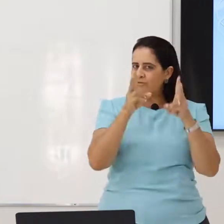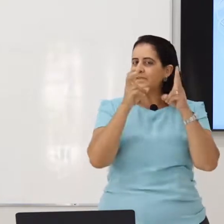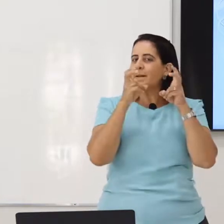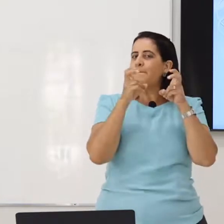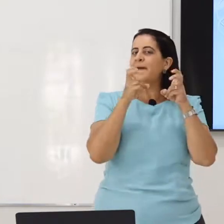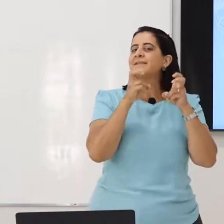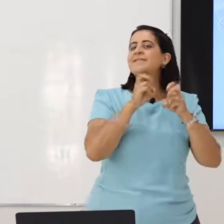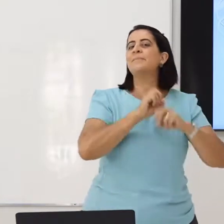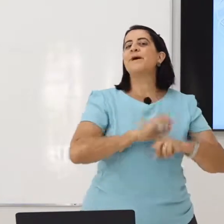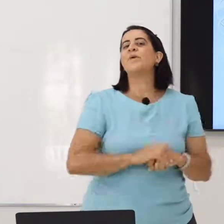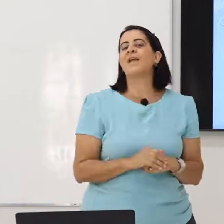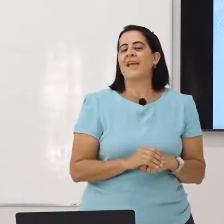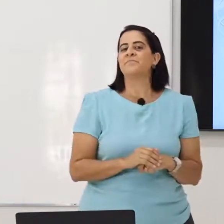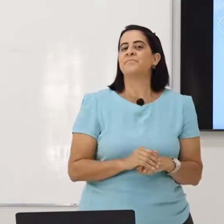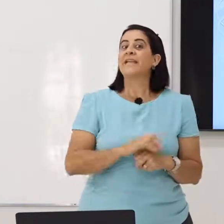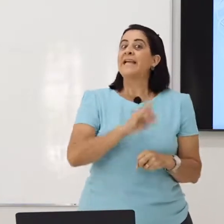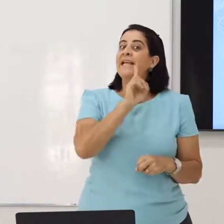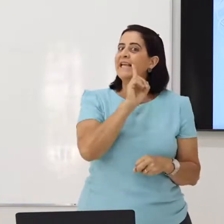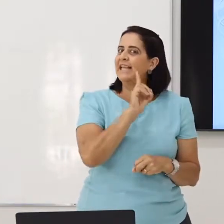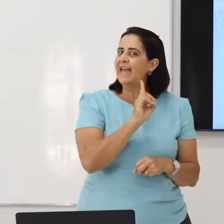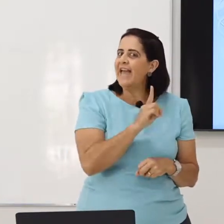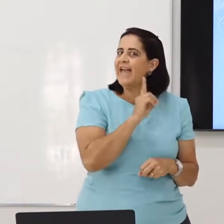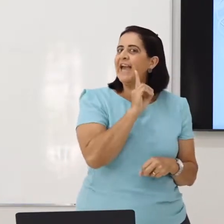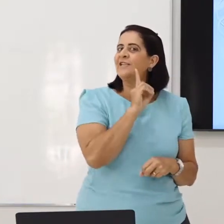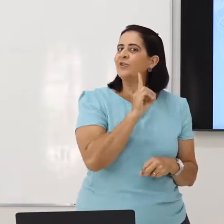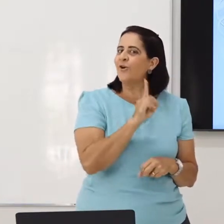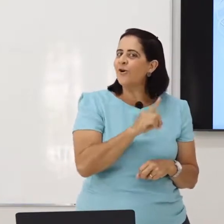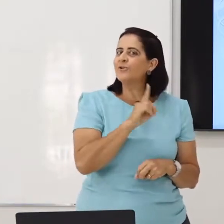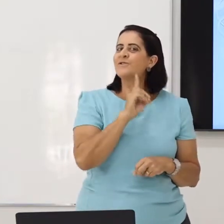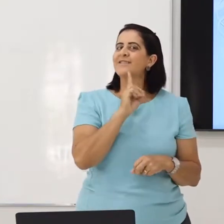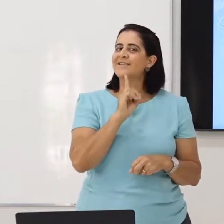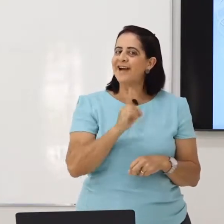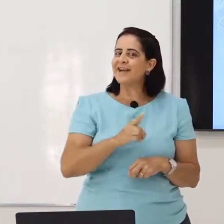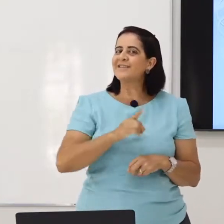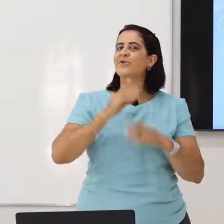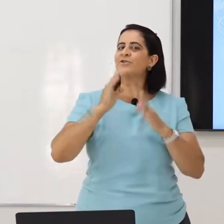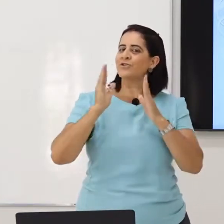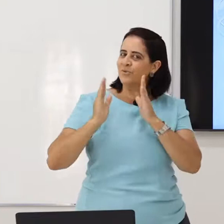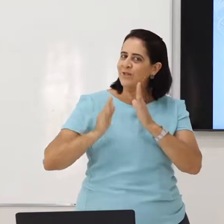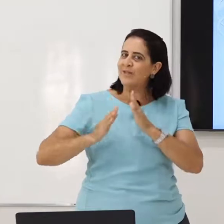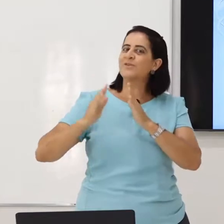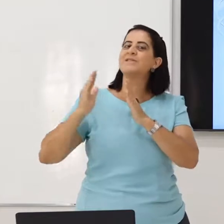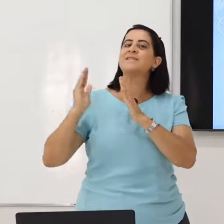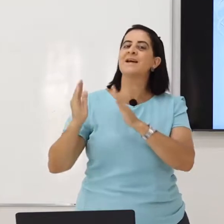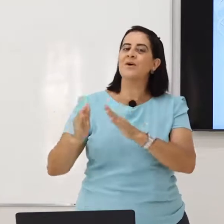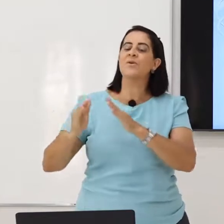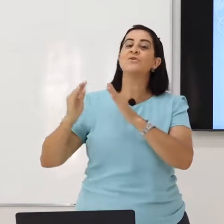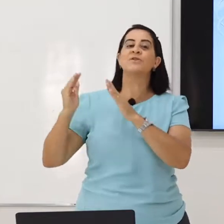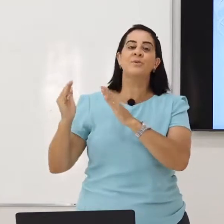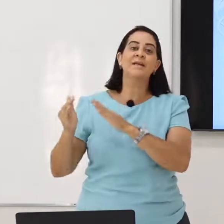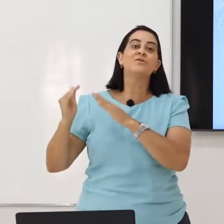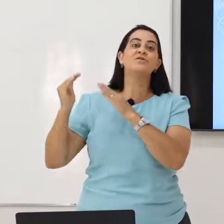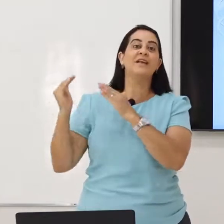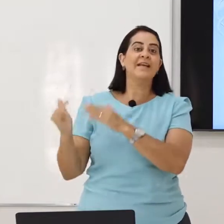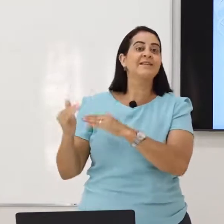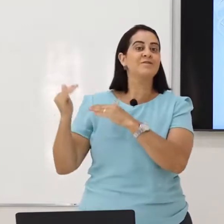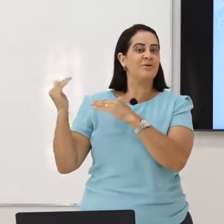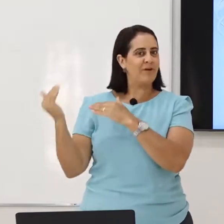você perceber o quê? Que nem todos os sinais constituídos são constituídos de letras do